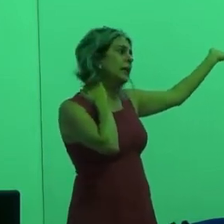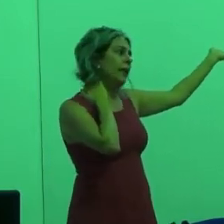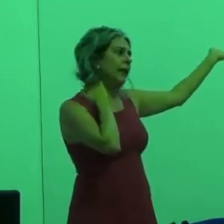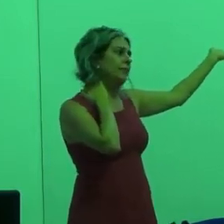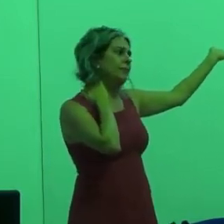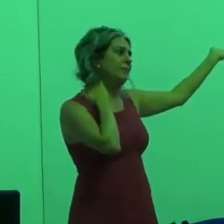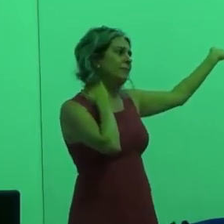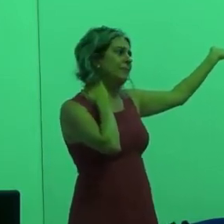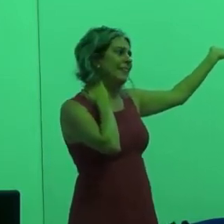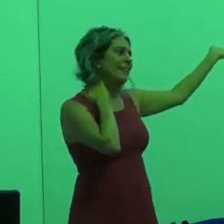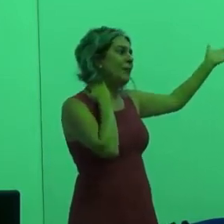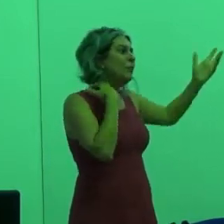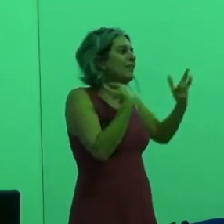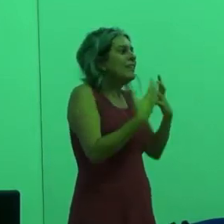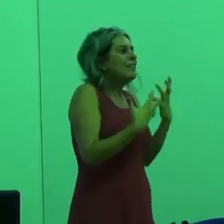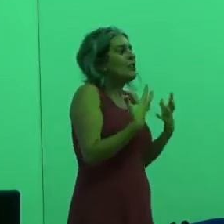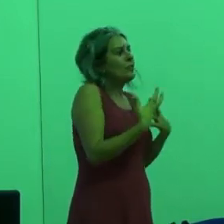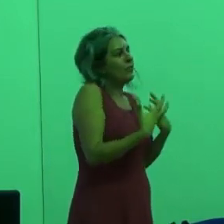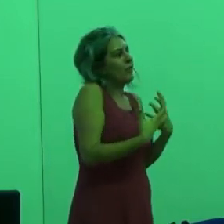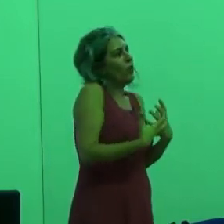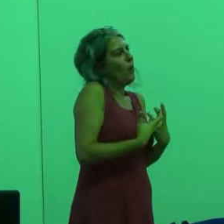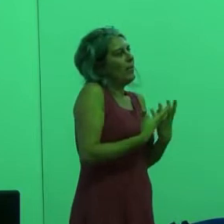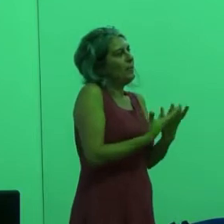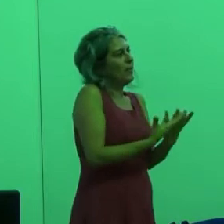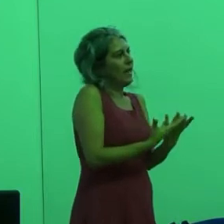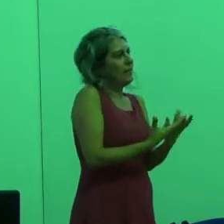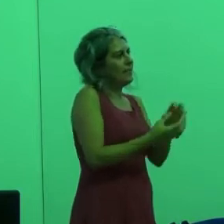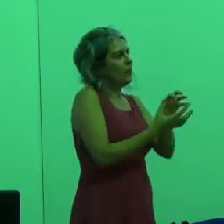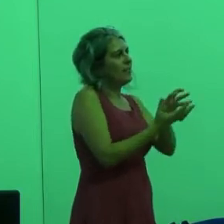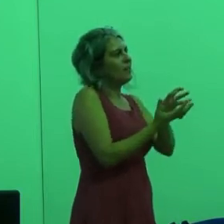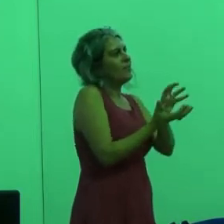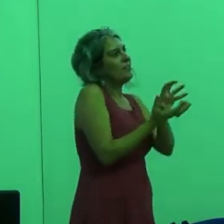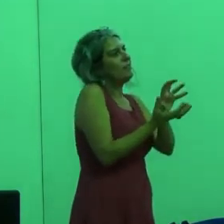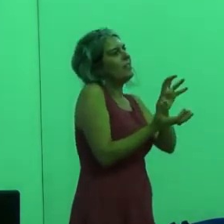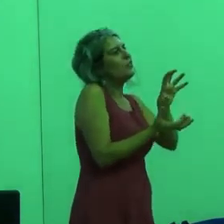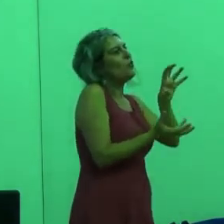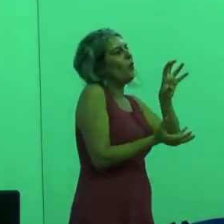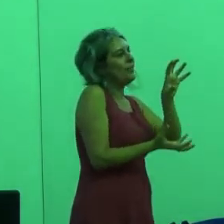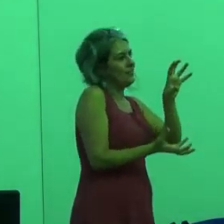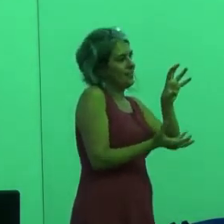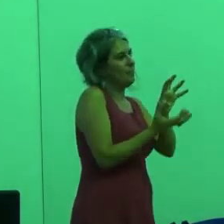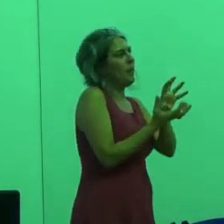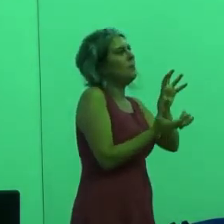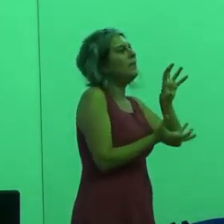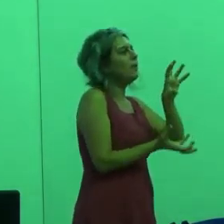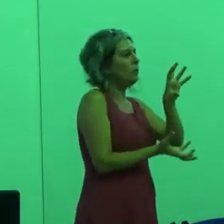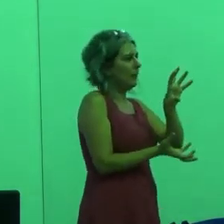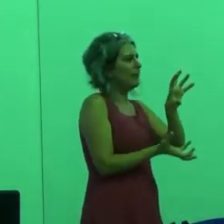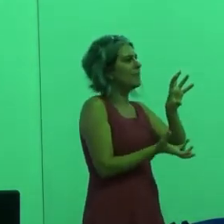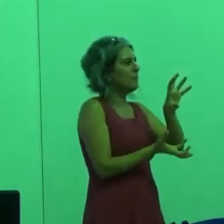né? E é muito interessante você ver como a Libre nasce, quais são as definições que permitem o